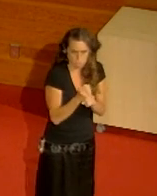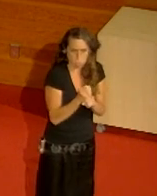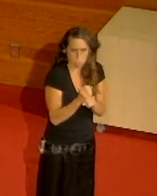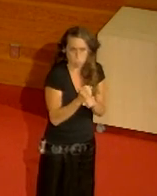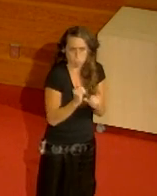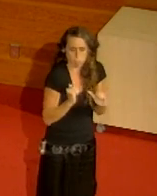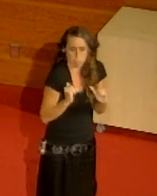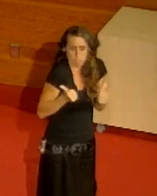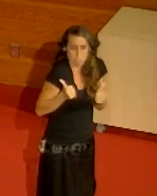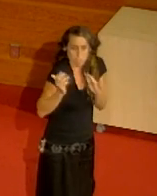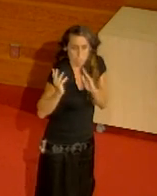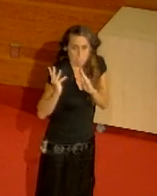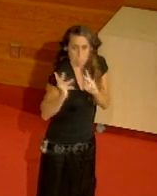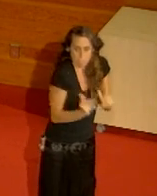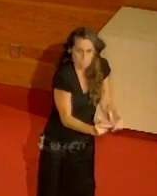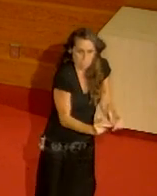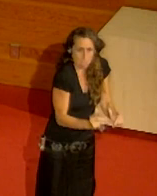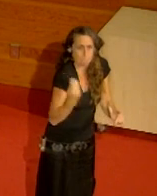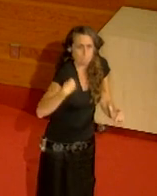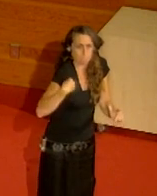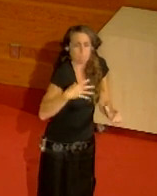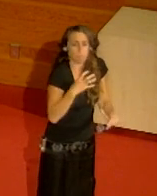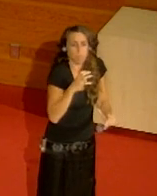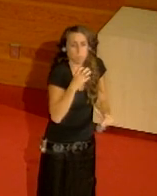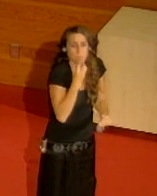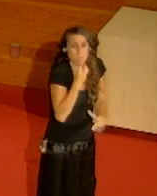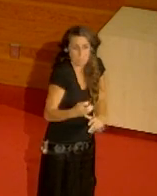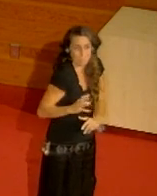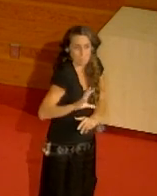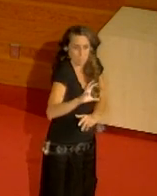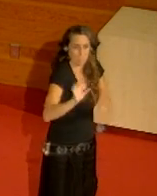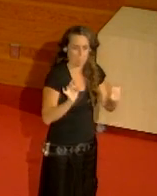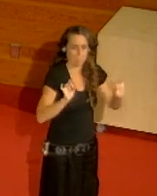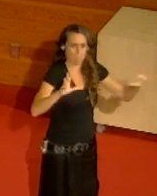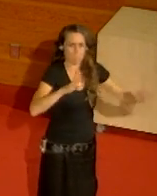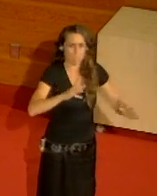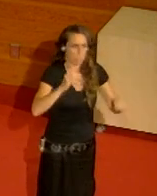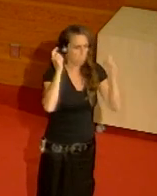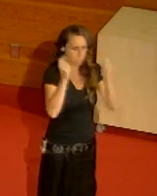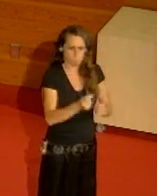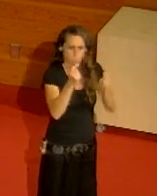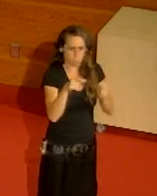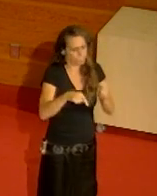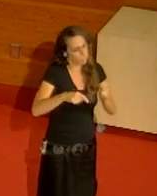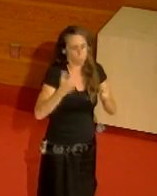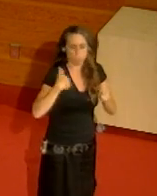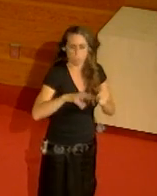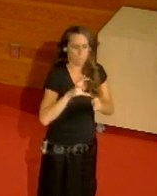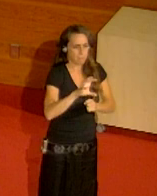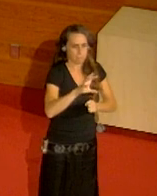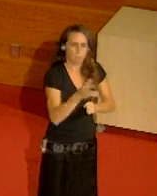bengurion funda declara la independencia de Israel se ese momento es el momento fundacional del estado de Israel